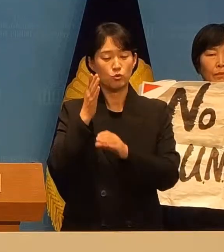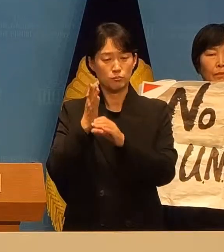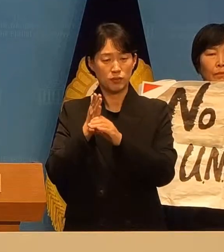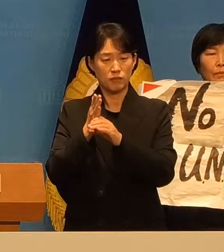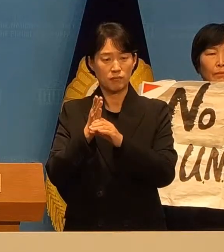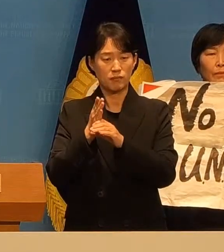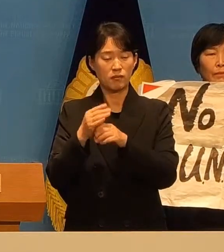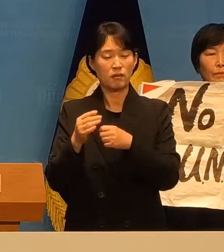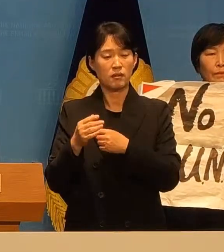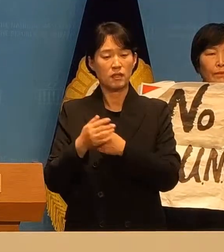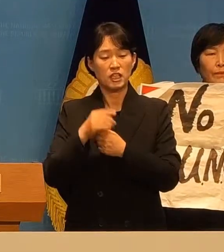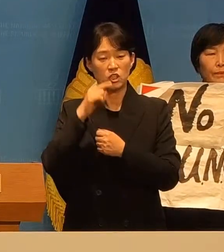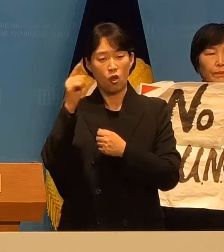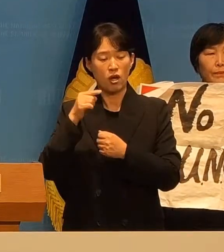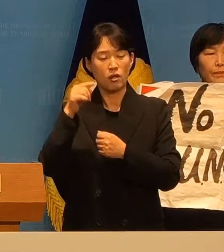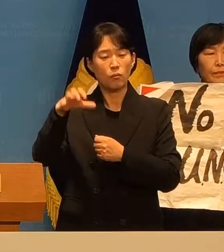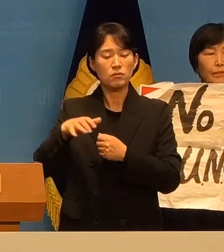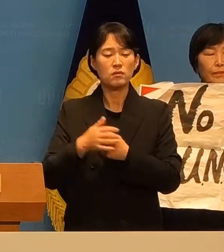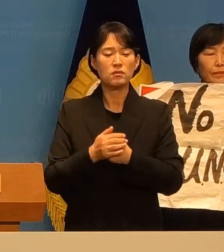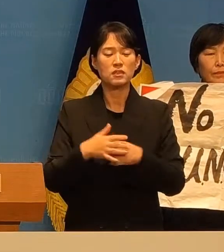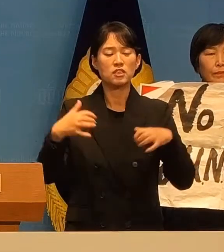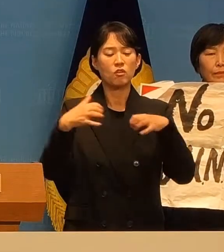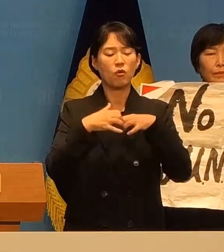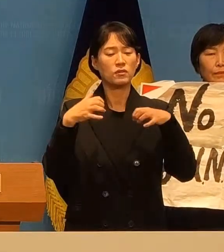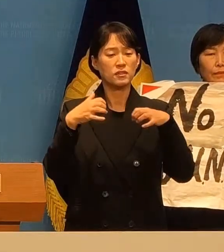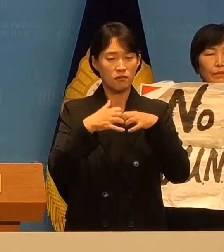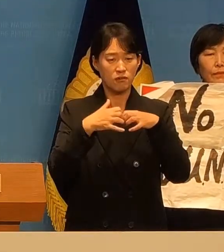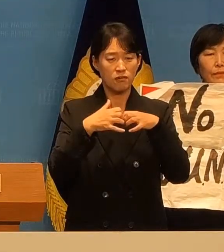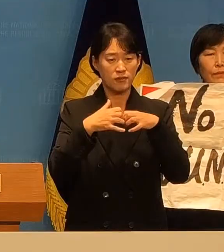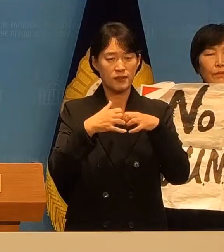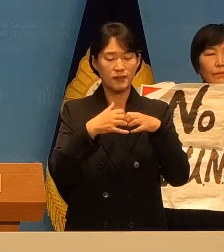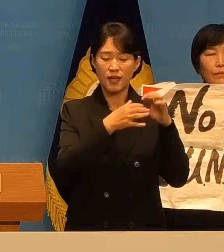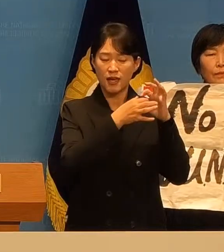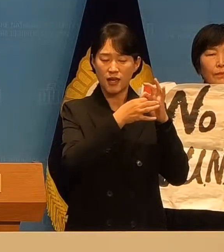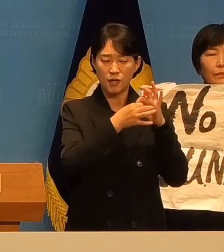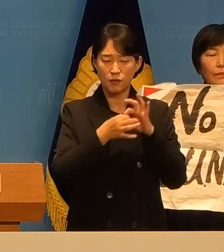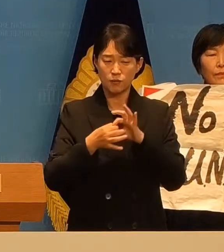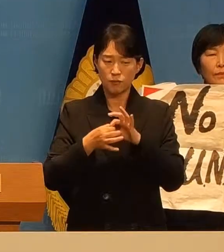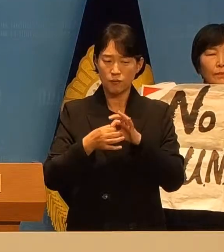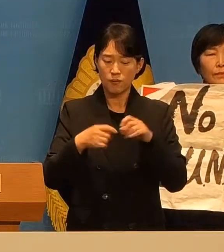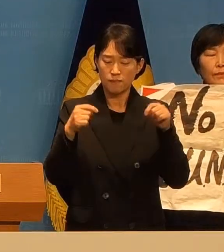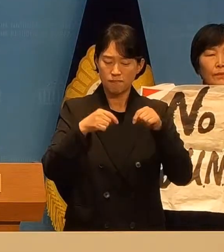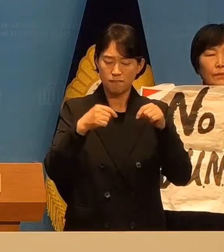서방국의 차이점은 정전협정이 지속되는 동안